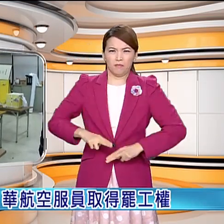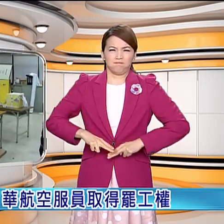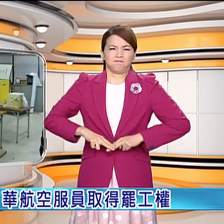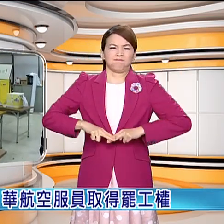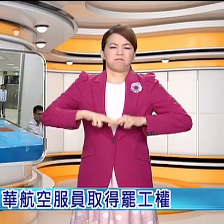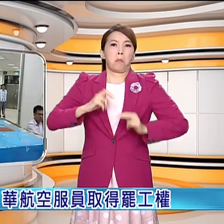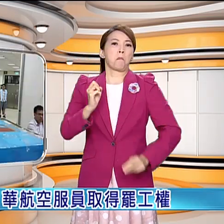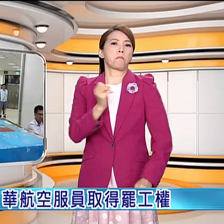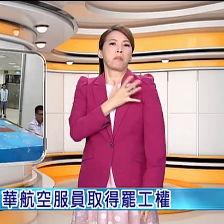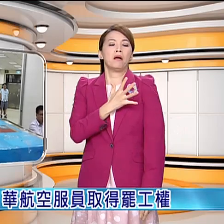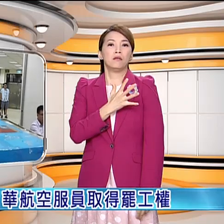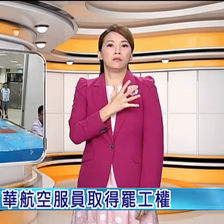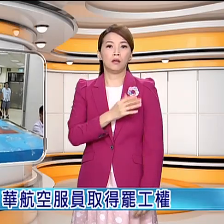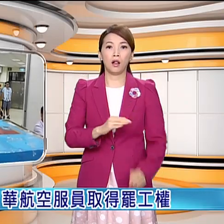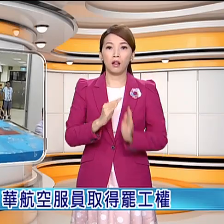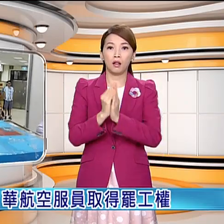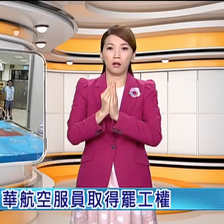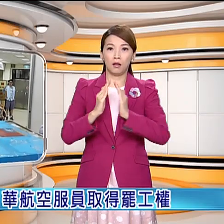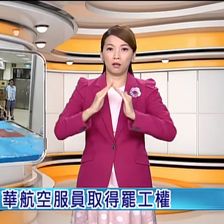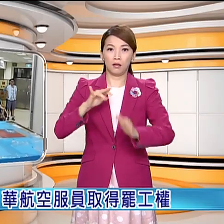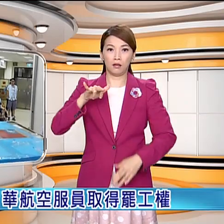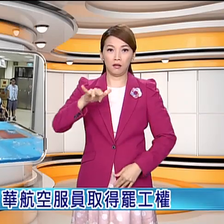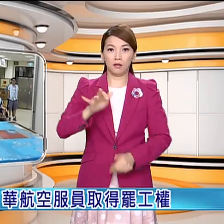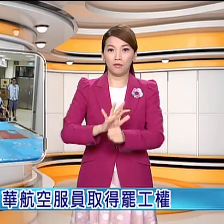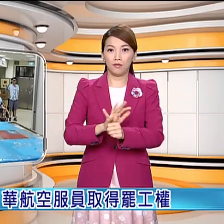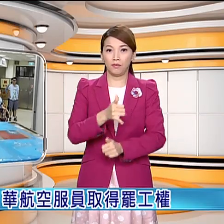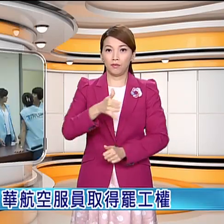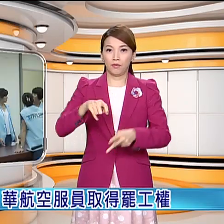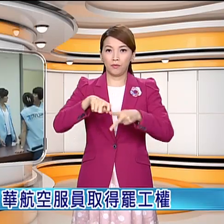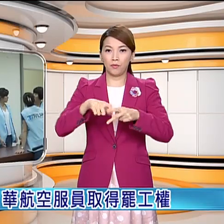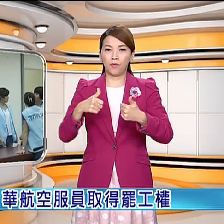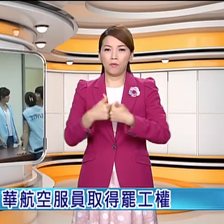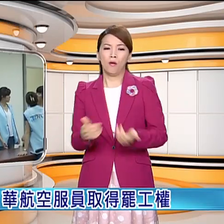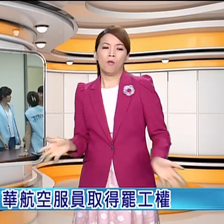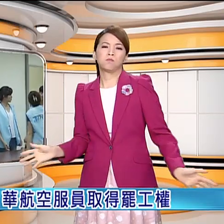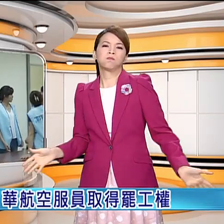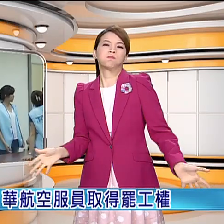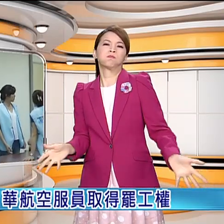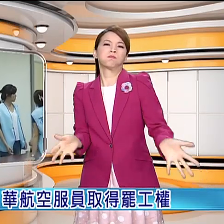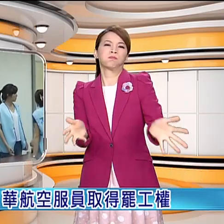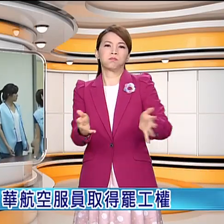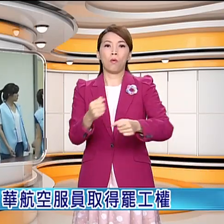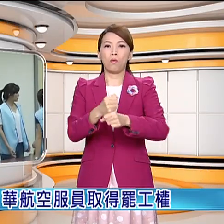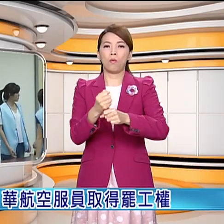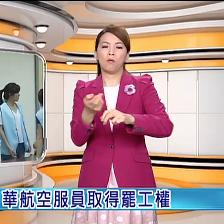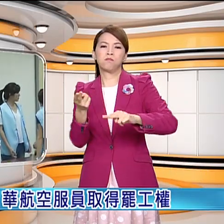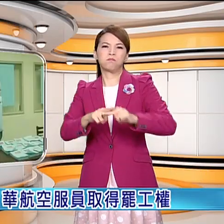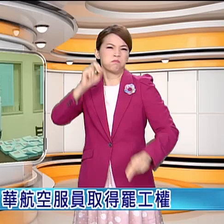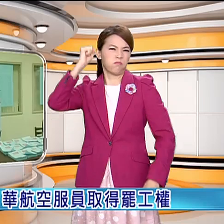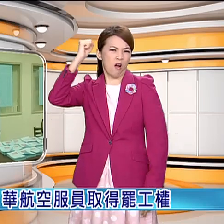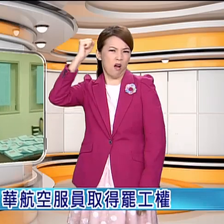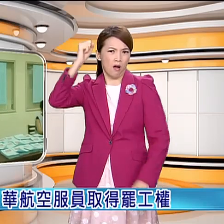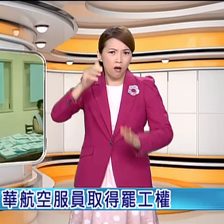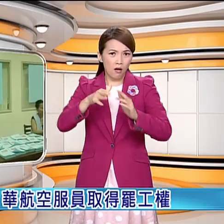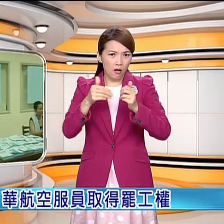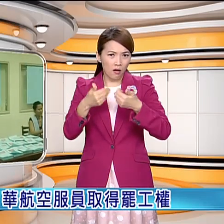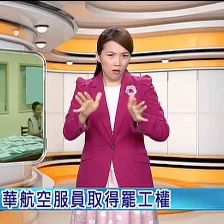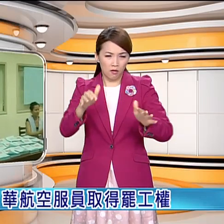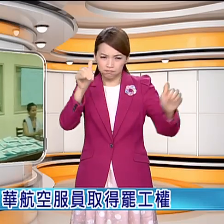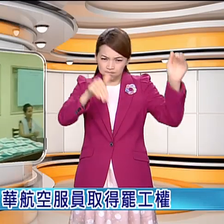资争议越演越烈。由桃园市空服员职业工会所发起的罢工投票，结